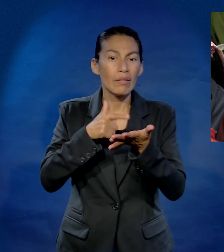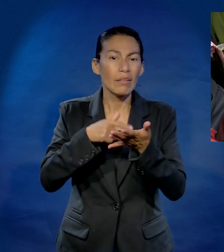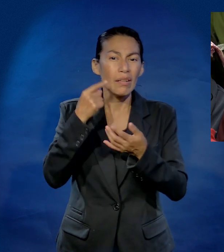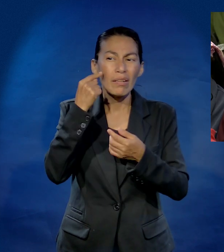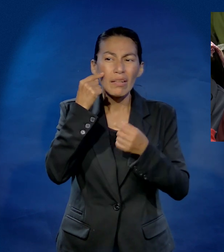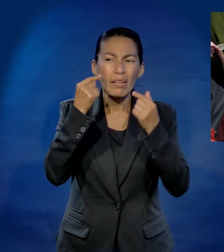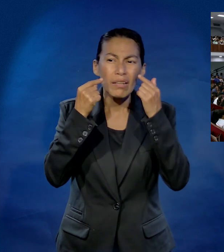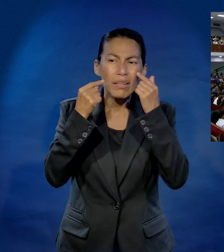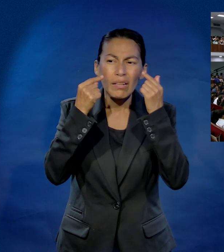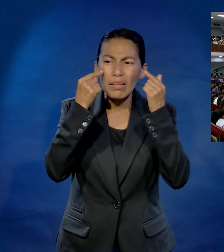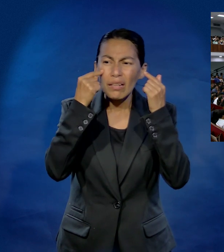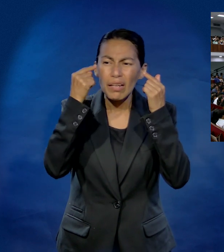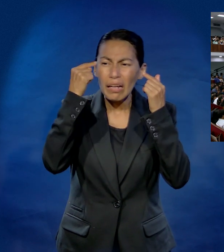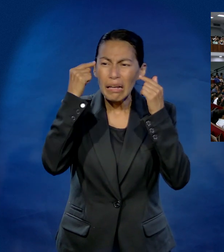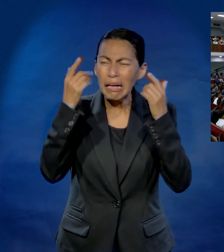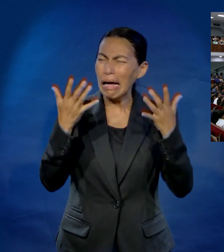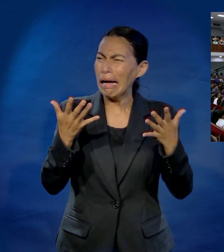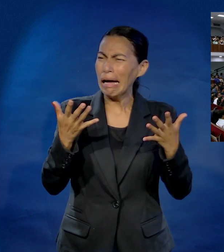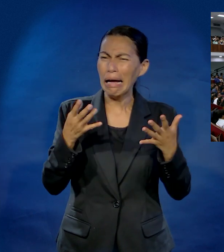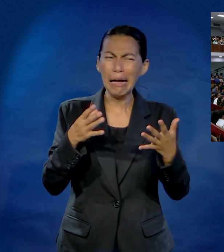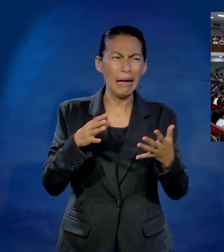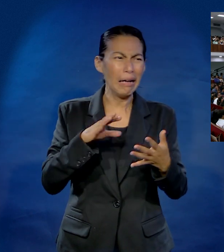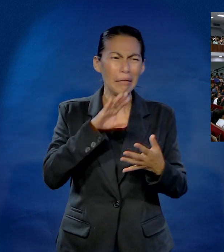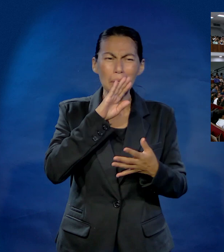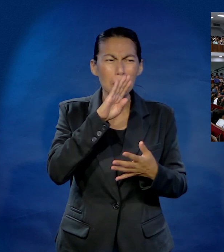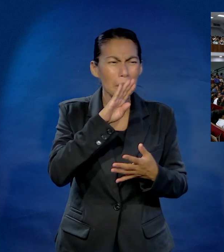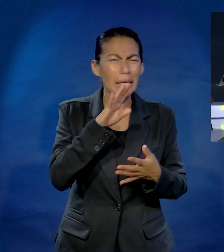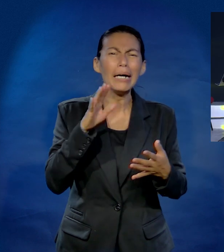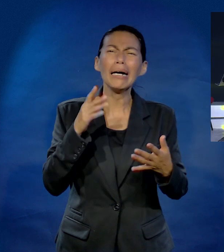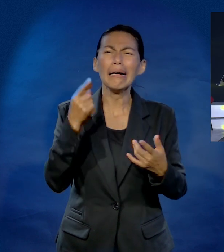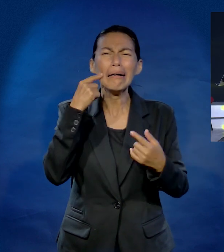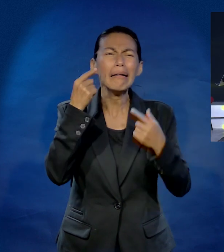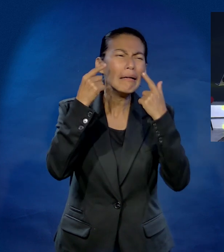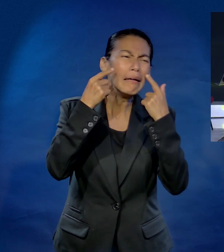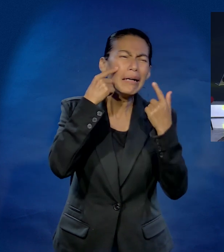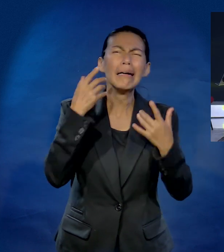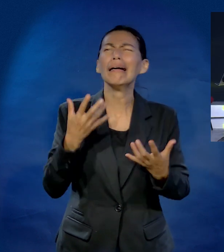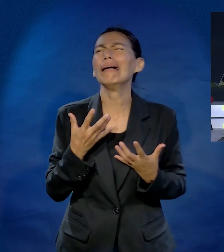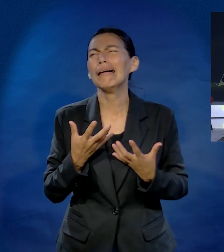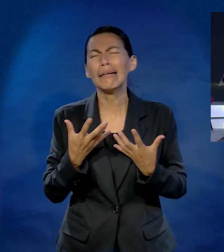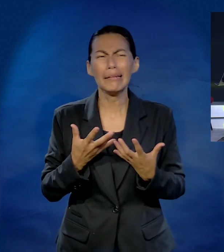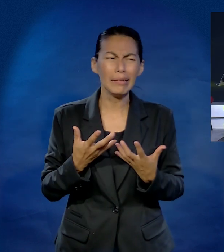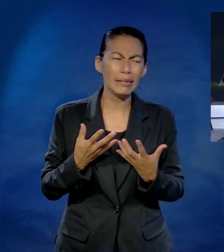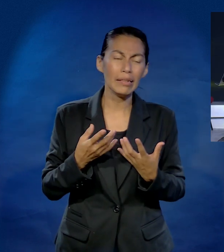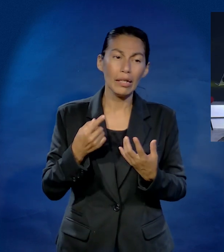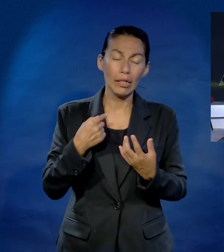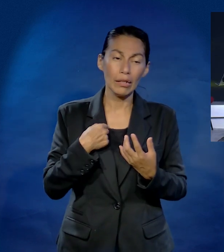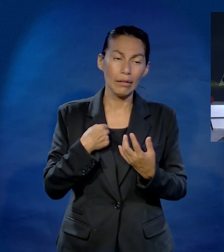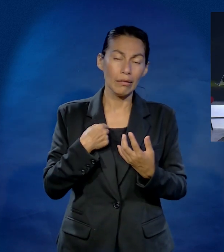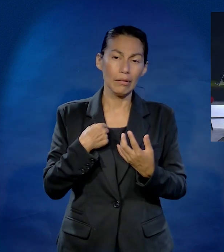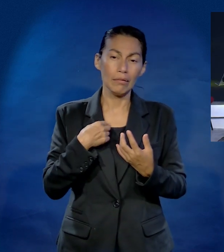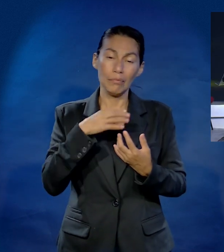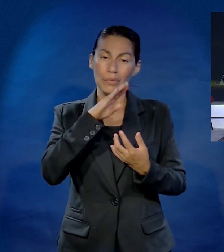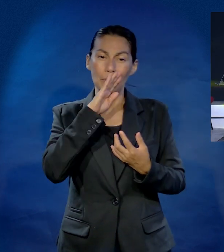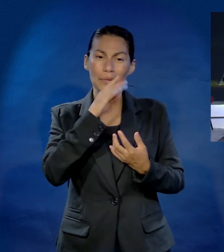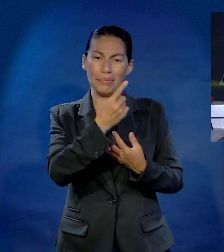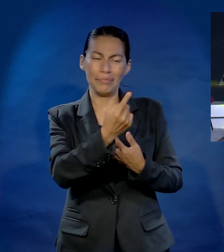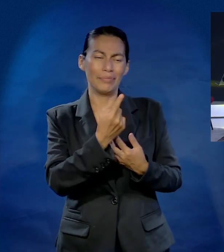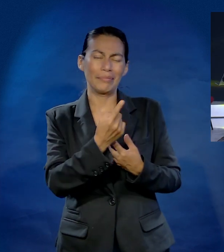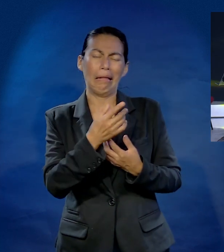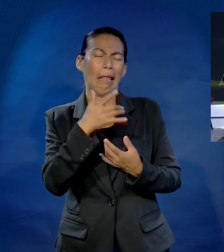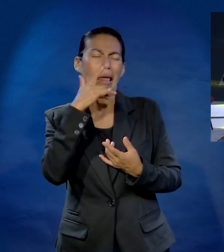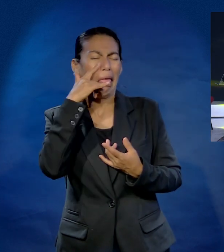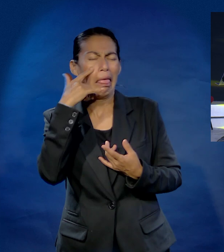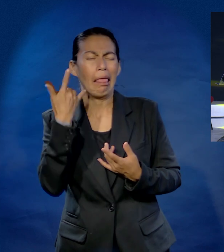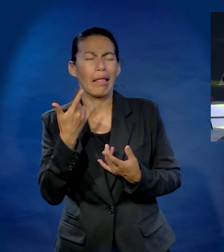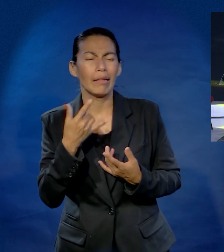de las cosas que a mí más me estresaba era que salieran barritos en la cara. Ah, cómo me estresaba. Yo le decía a mamá, mamá, ya me salió